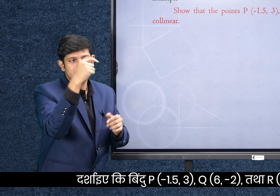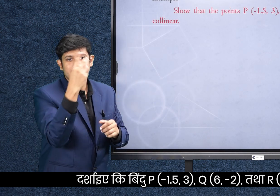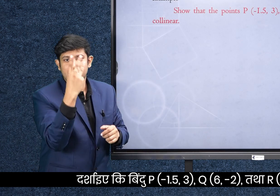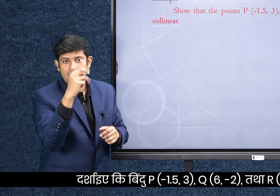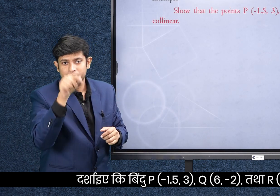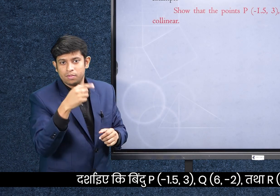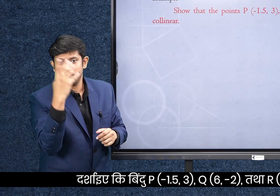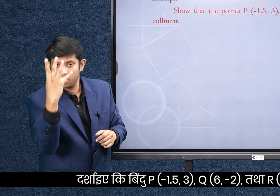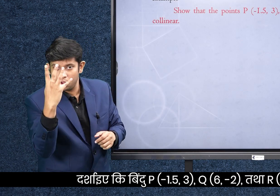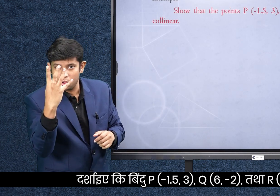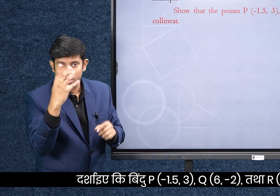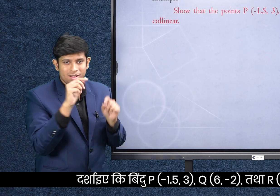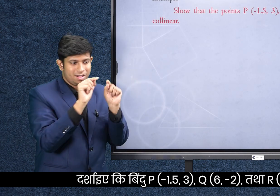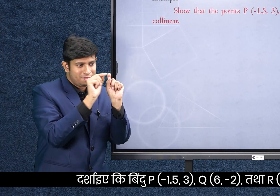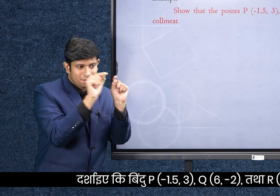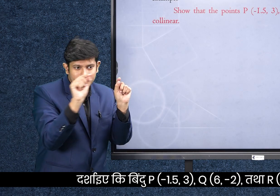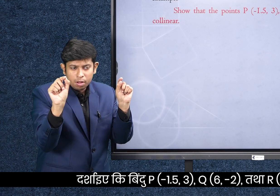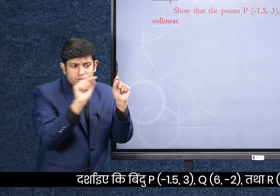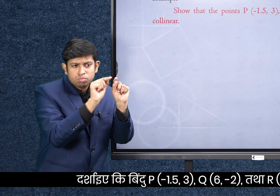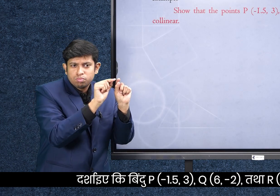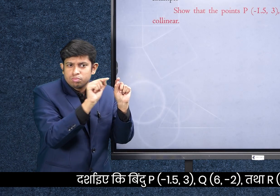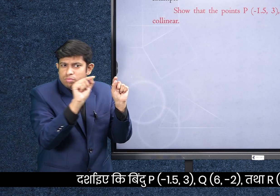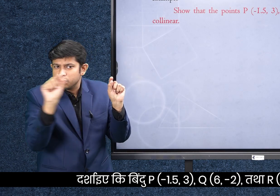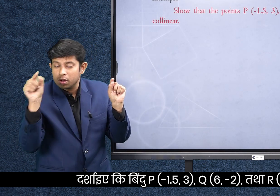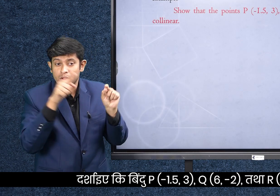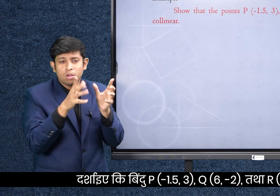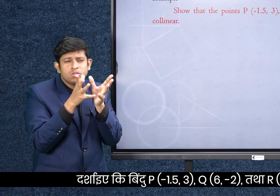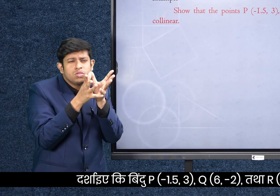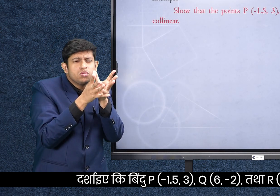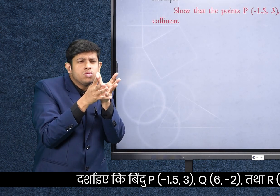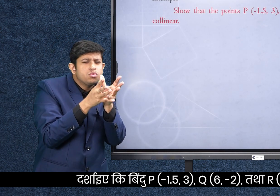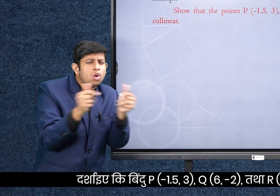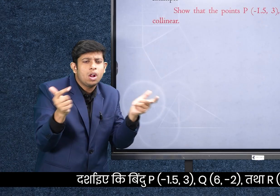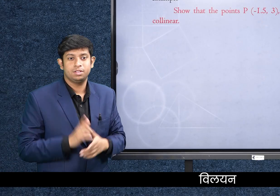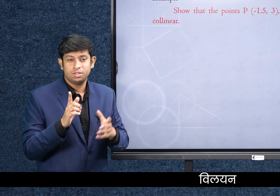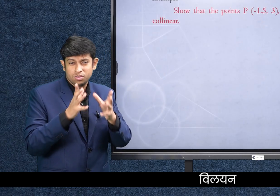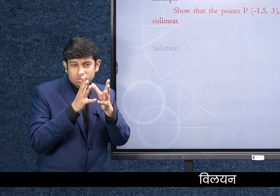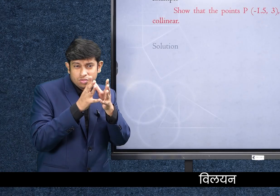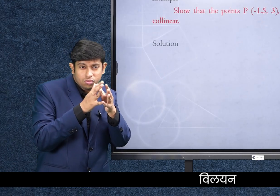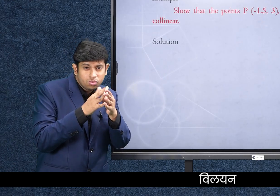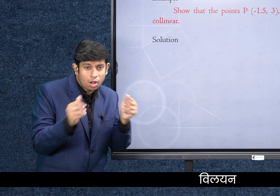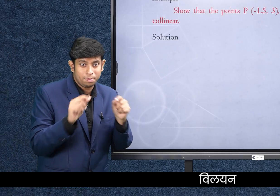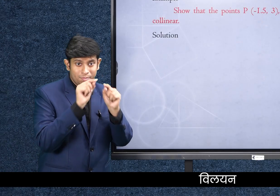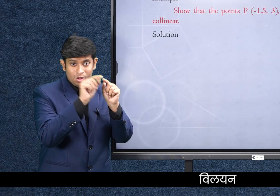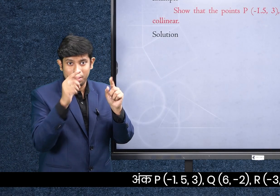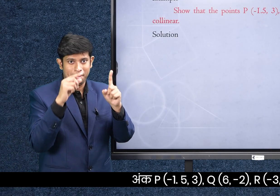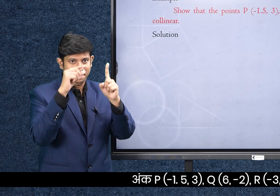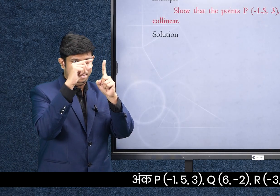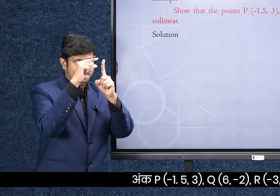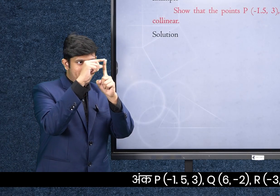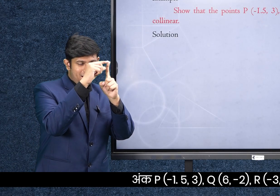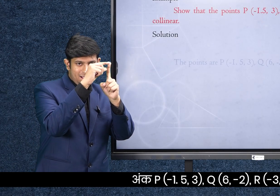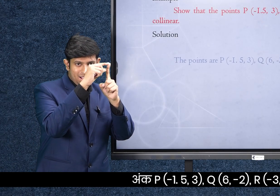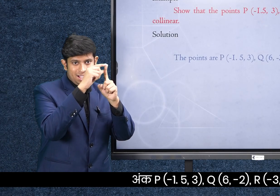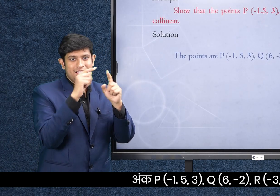ऑफ माइनस 3 कामा 4 समरेखीय है। विलयन अंक P ऑफ